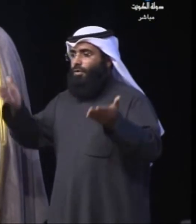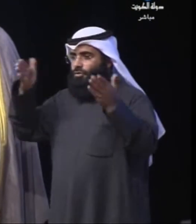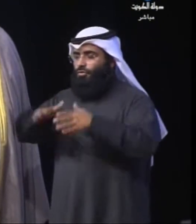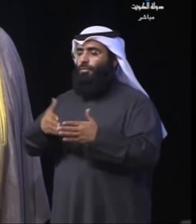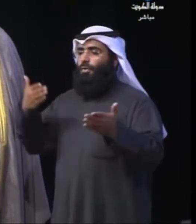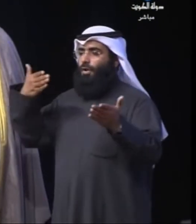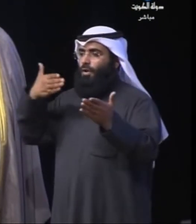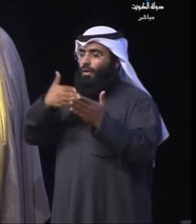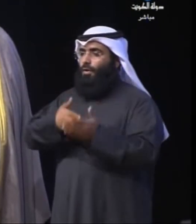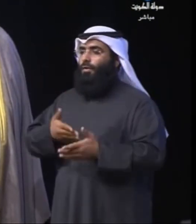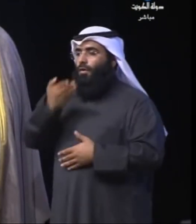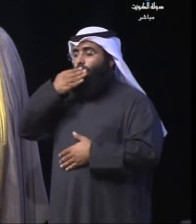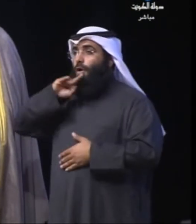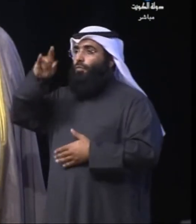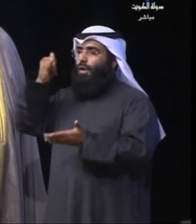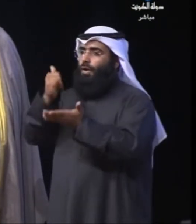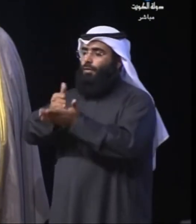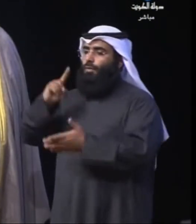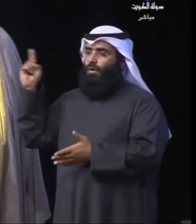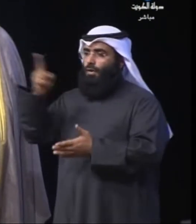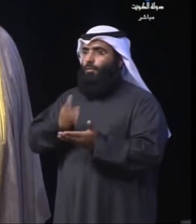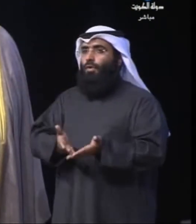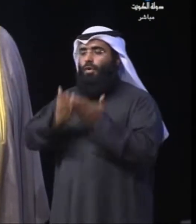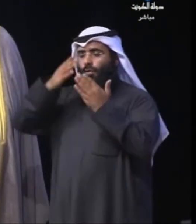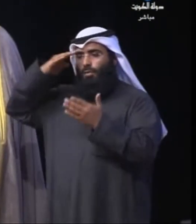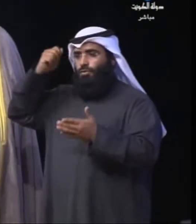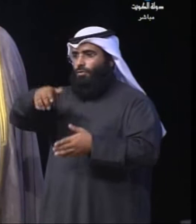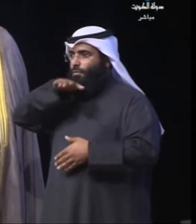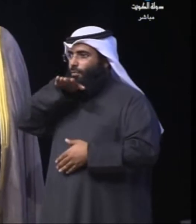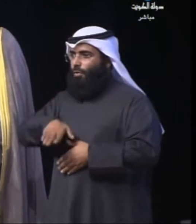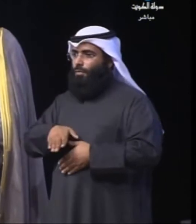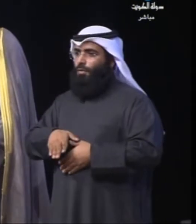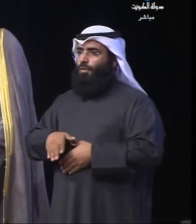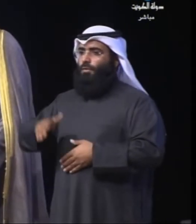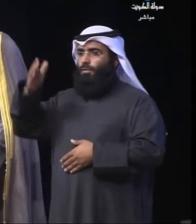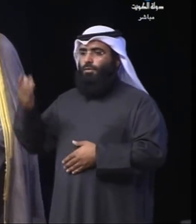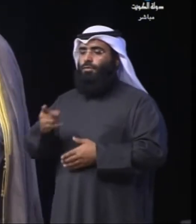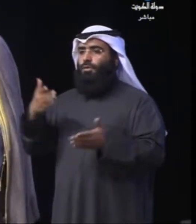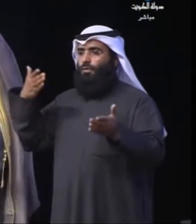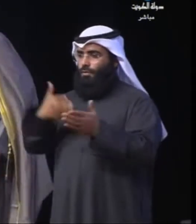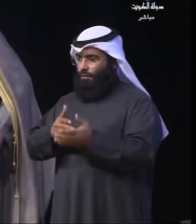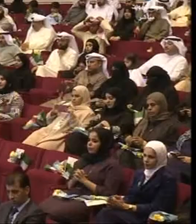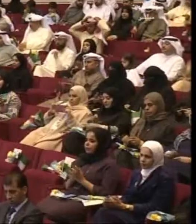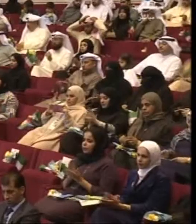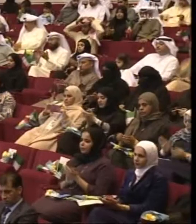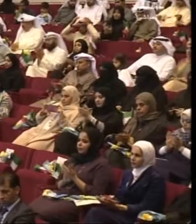تبعهم بإحسان يوم الدين، والحمد لله رب العالمين، والصلاة والسلام عليكم والسلام عليكم ورحمة الله وبركاته.